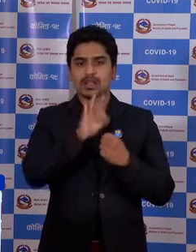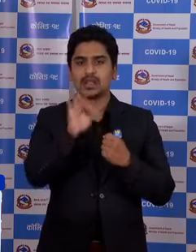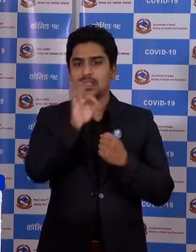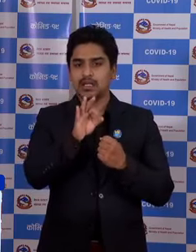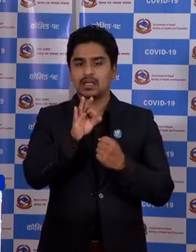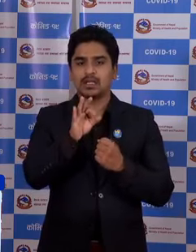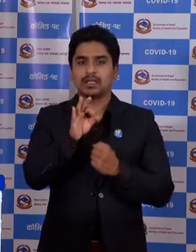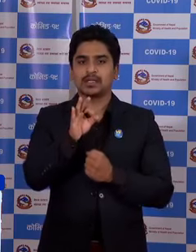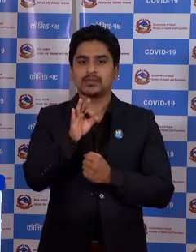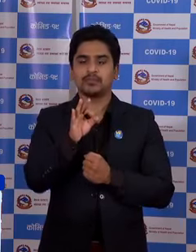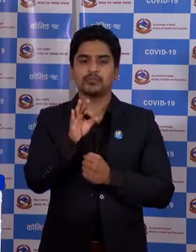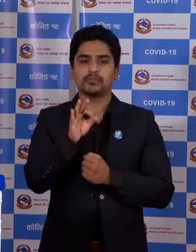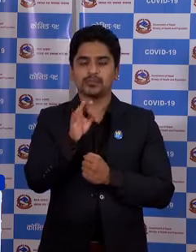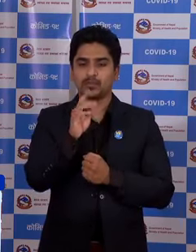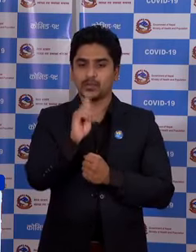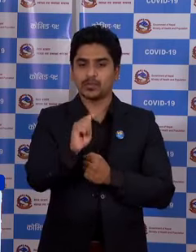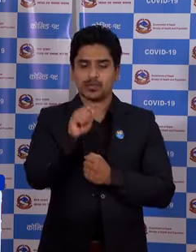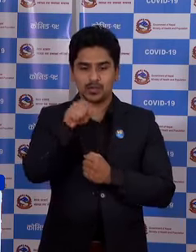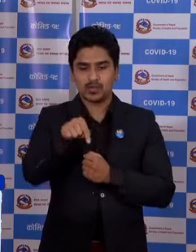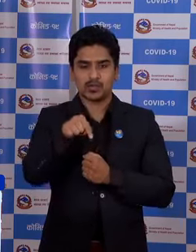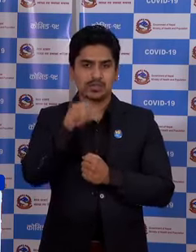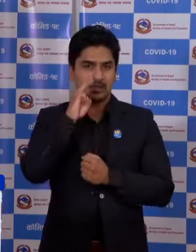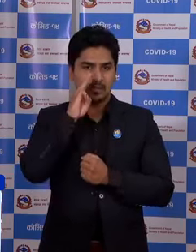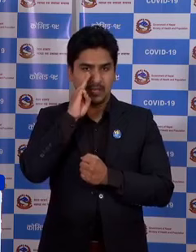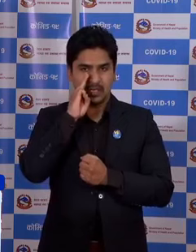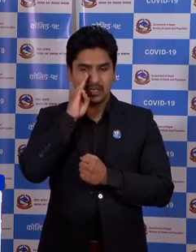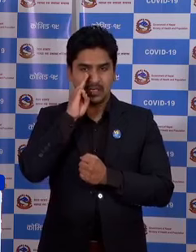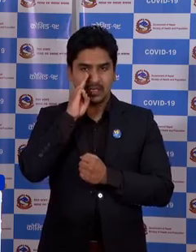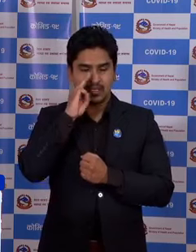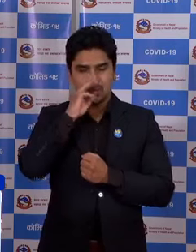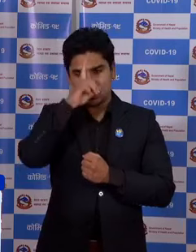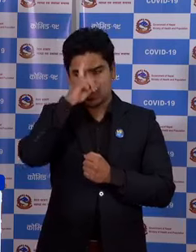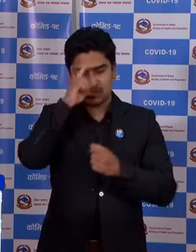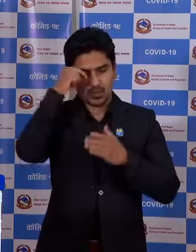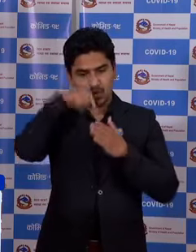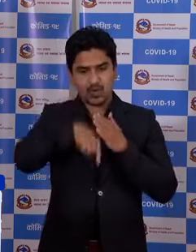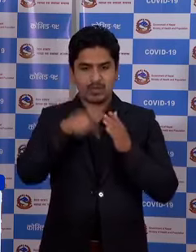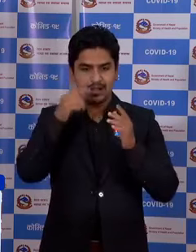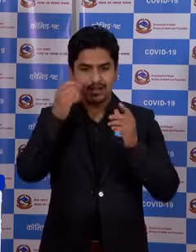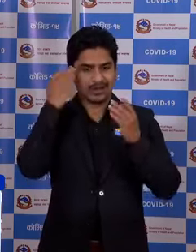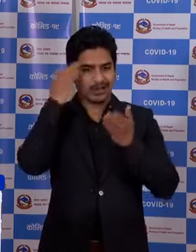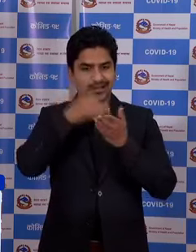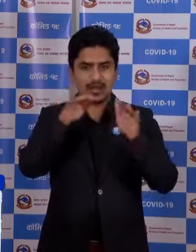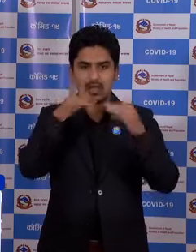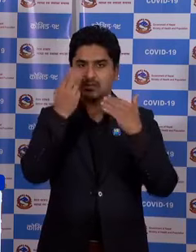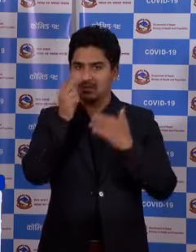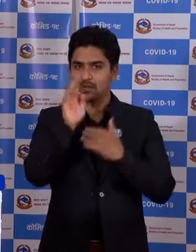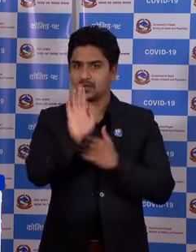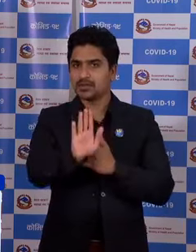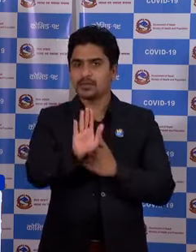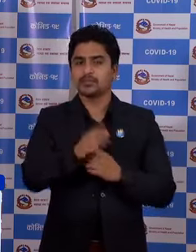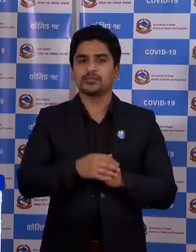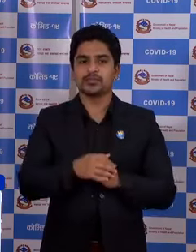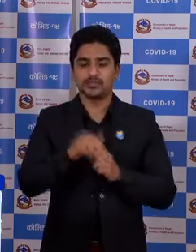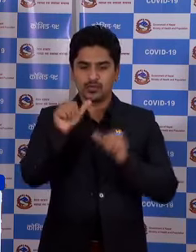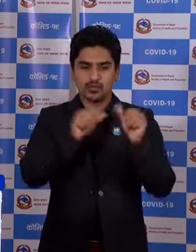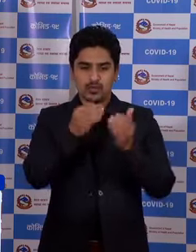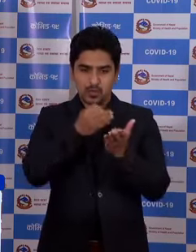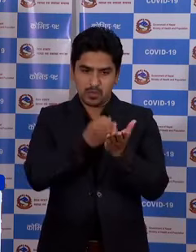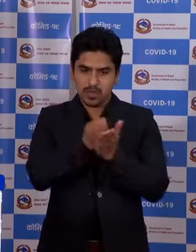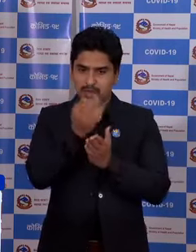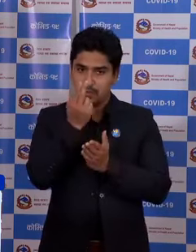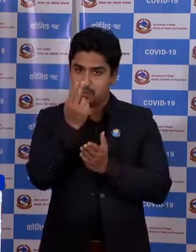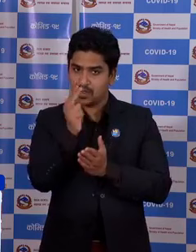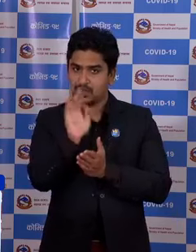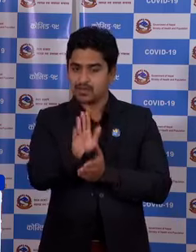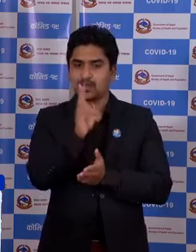जनसङ्ख्या मन्त्रालयको यसमा गम्भीर ध्यानाकर्षण भएको छ। जुन व्यवहारहरू